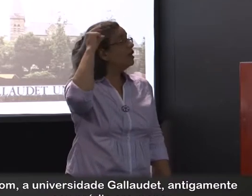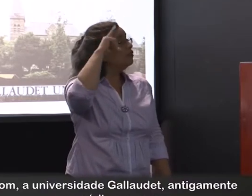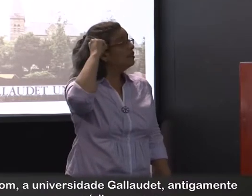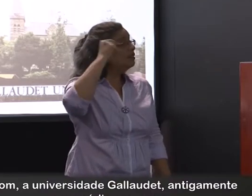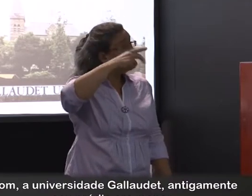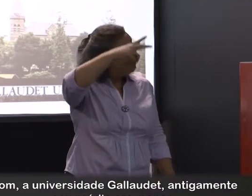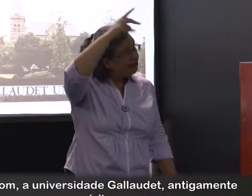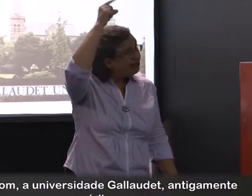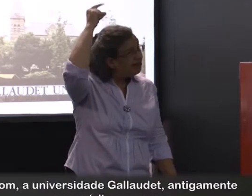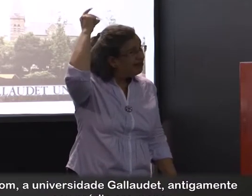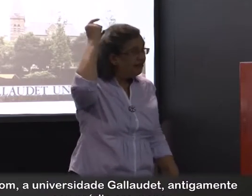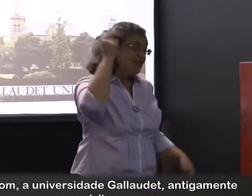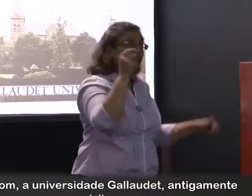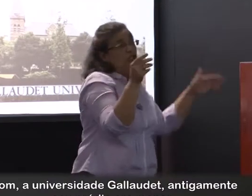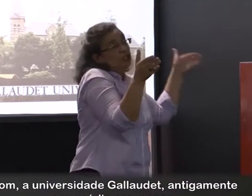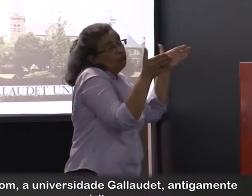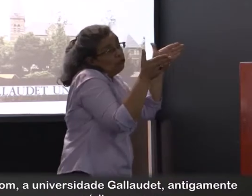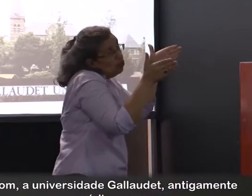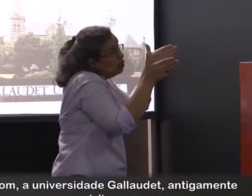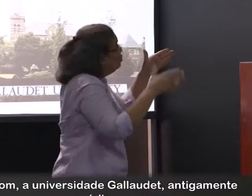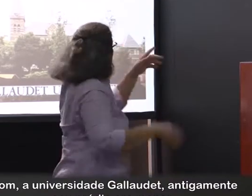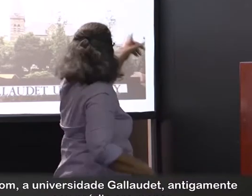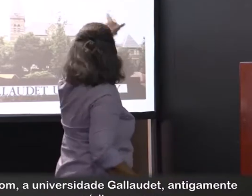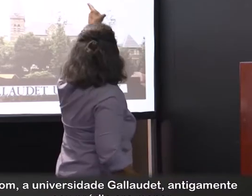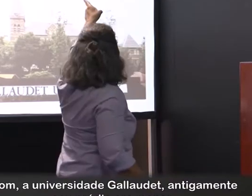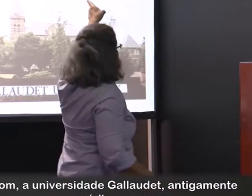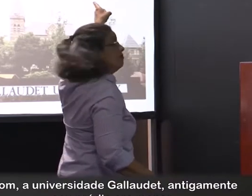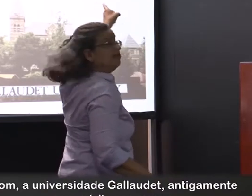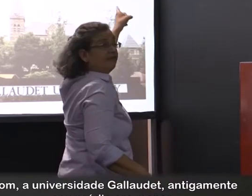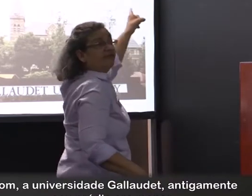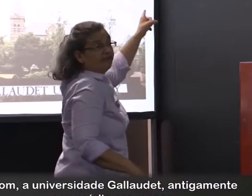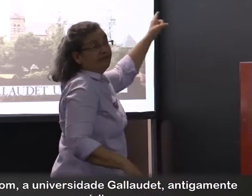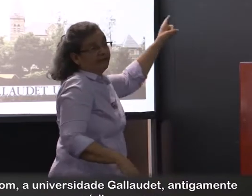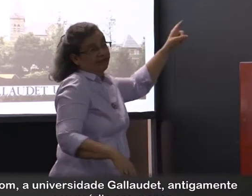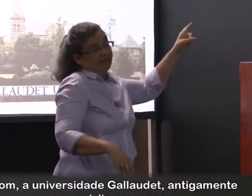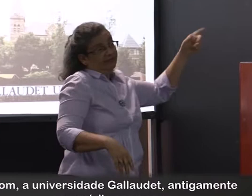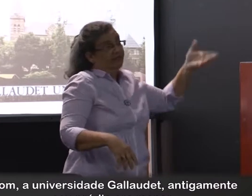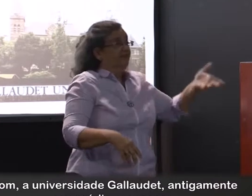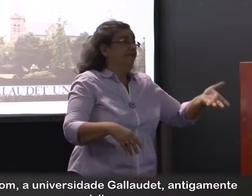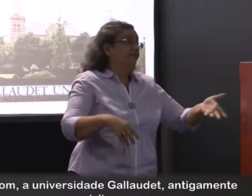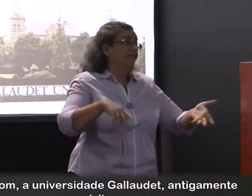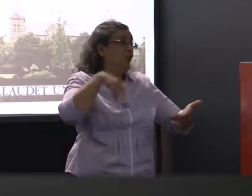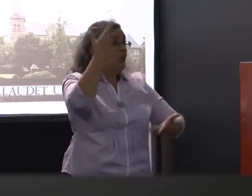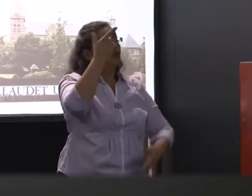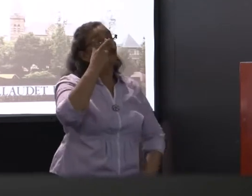Bom, a Universidade Gallaudet, antigamente o prédio era menor.